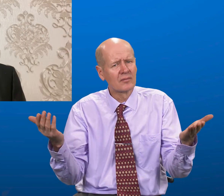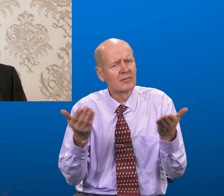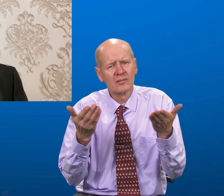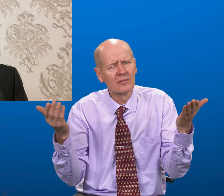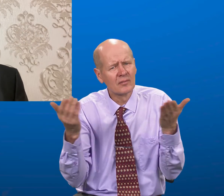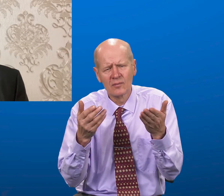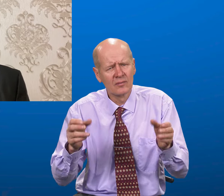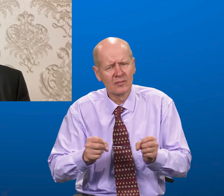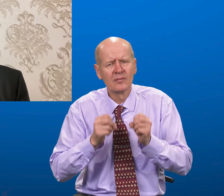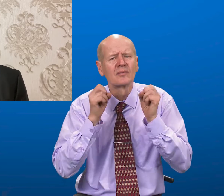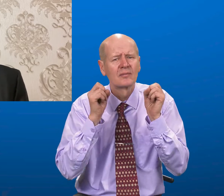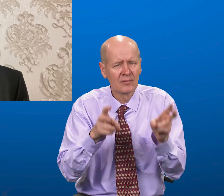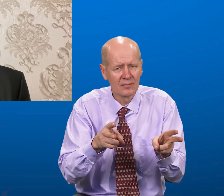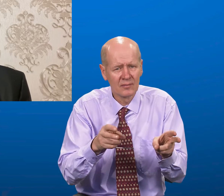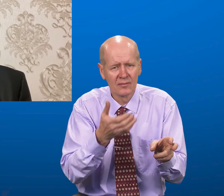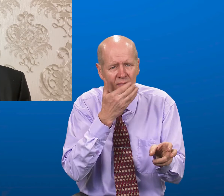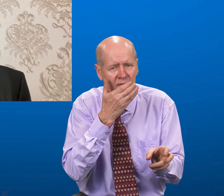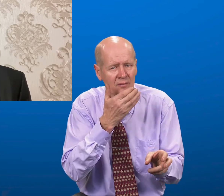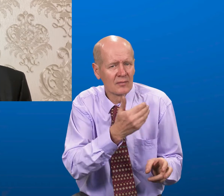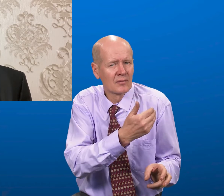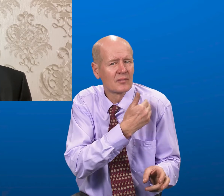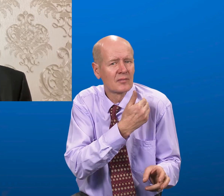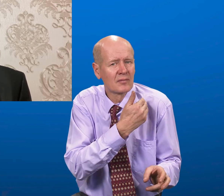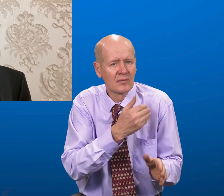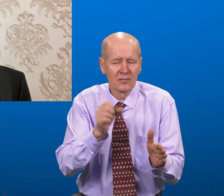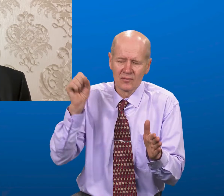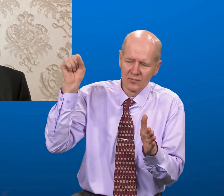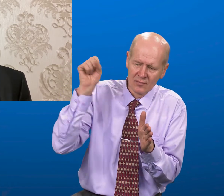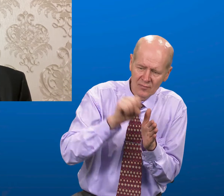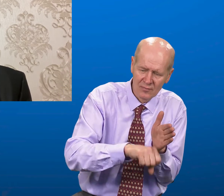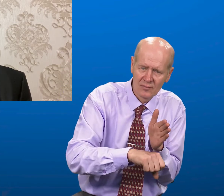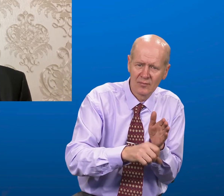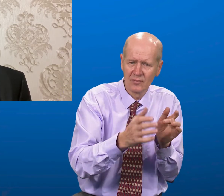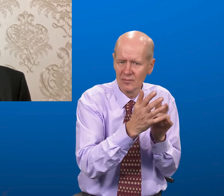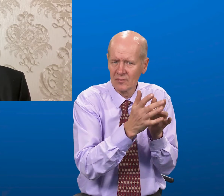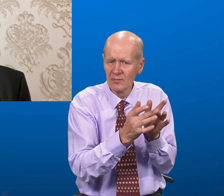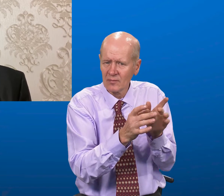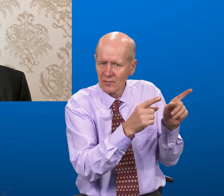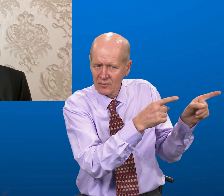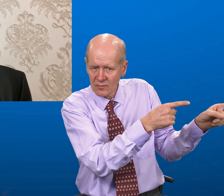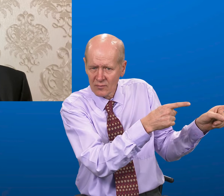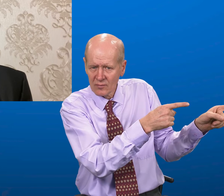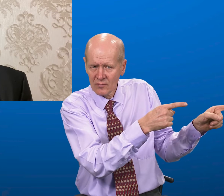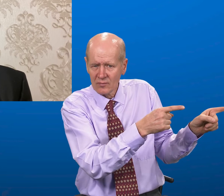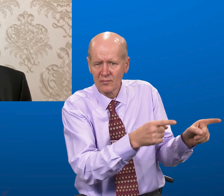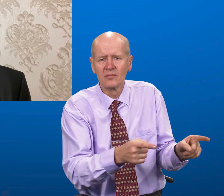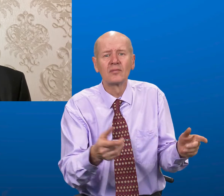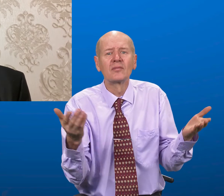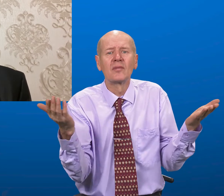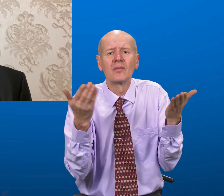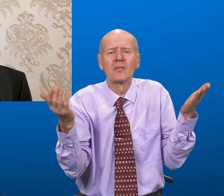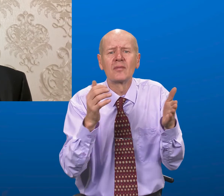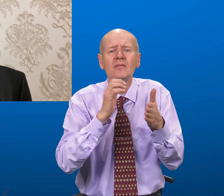Спрашивается, а за какое такое преступление намеревались первосвященник